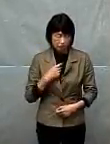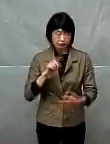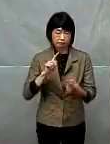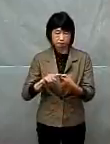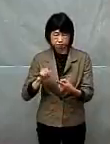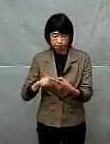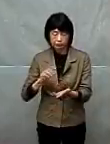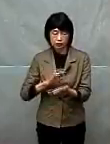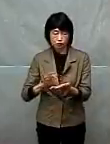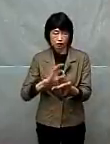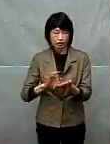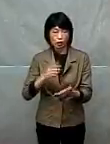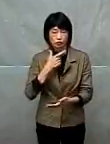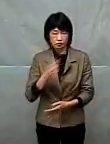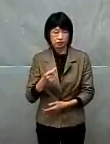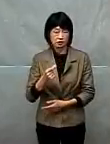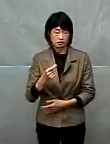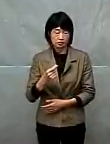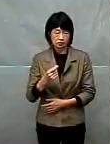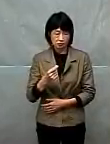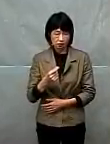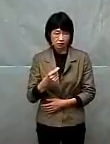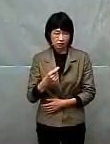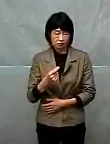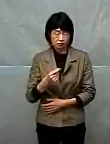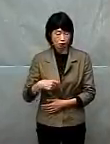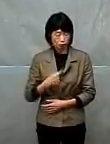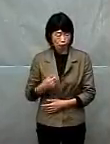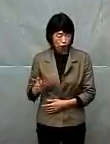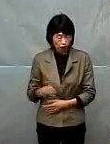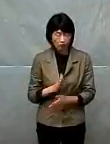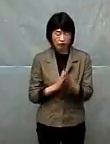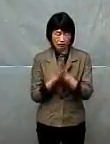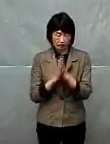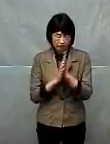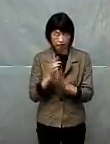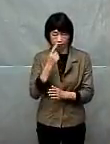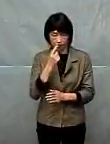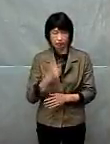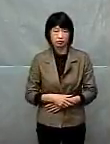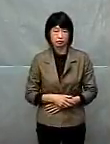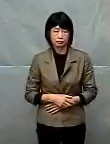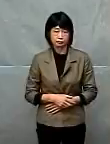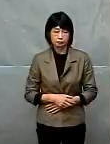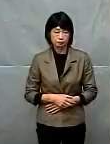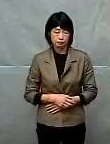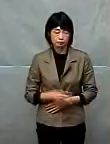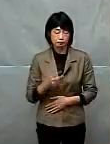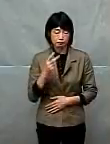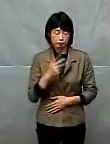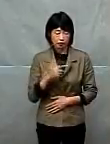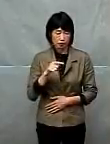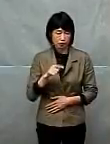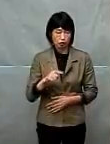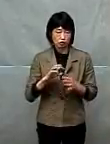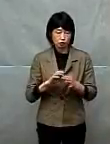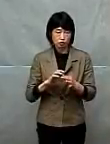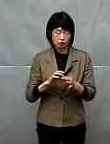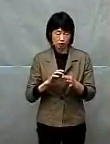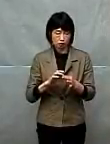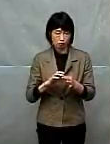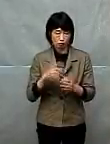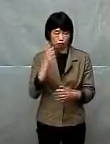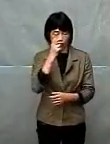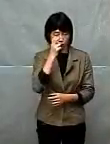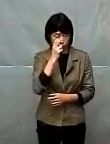ていただきたいというふうに心から願っております。またそのことについての調査権とかいろいろ